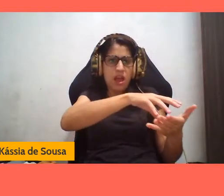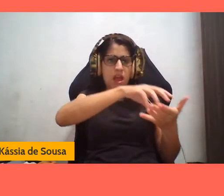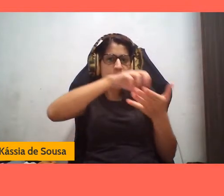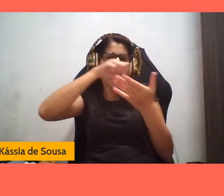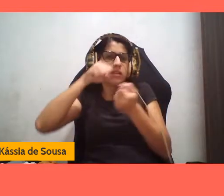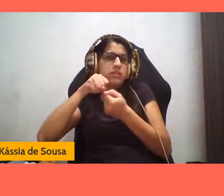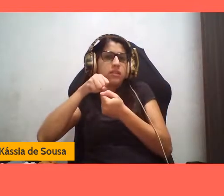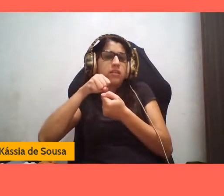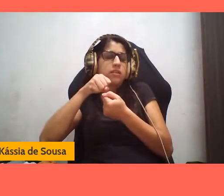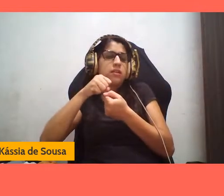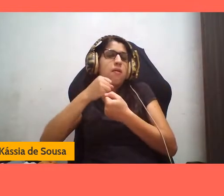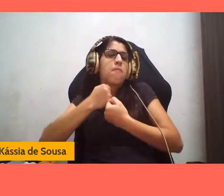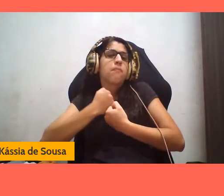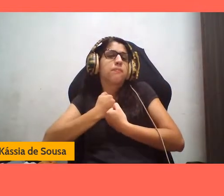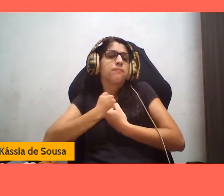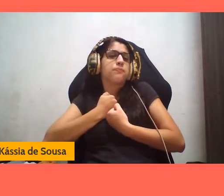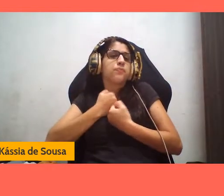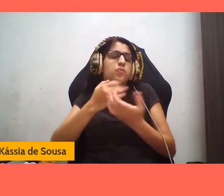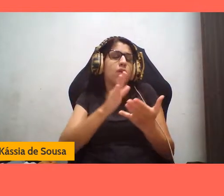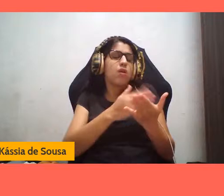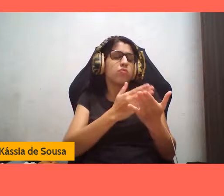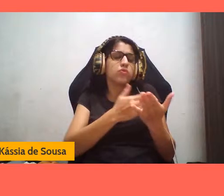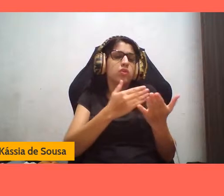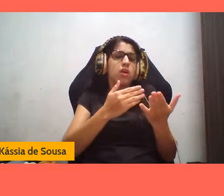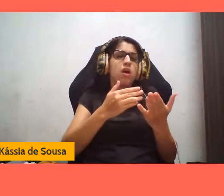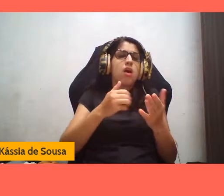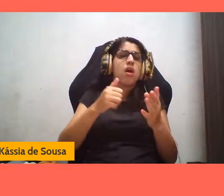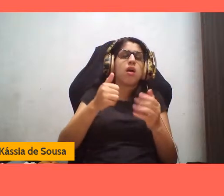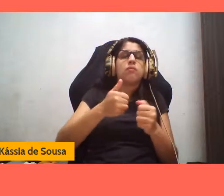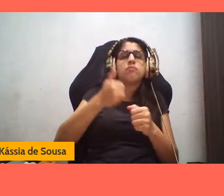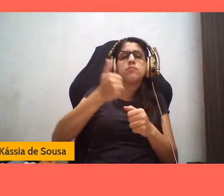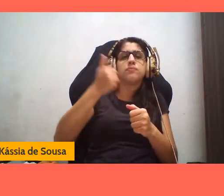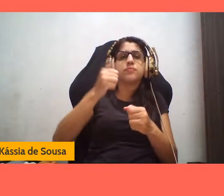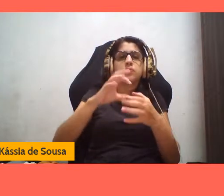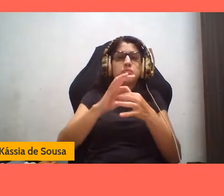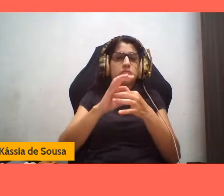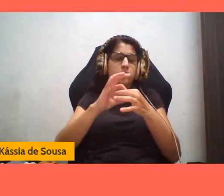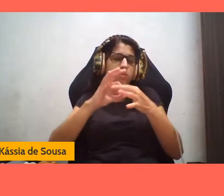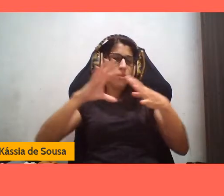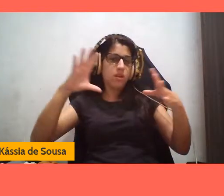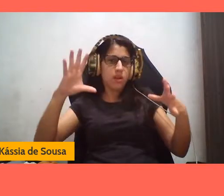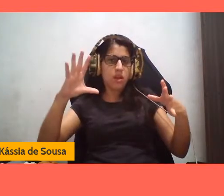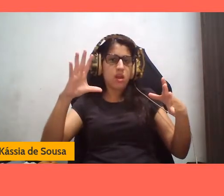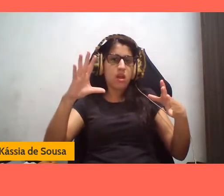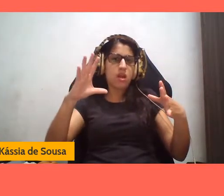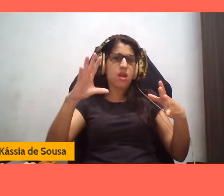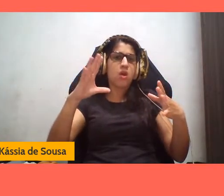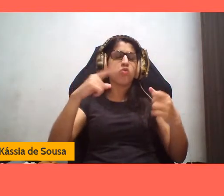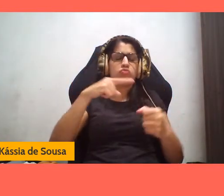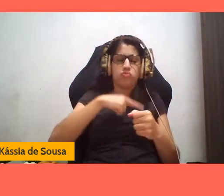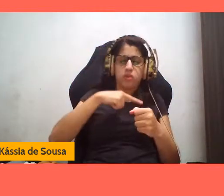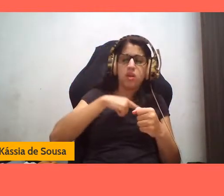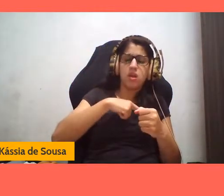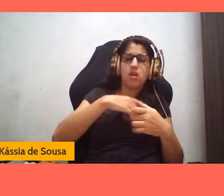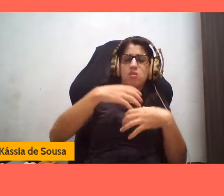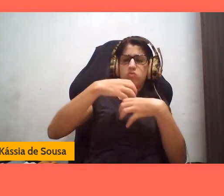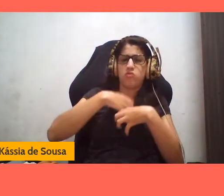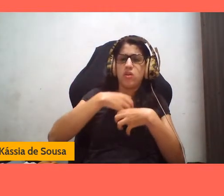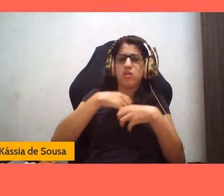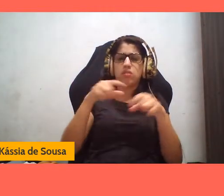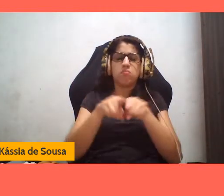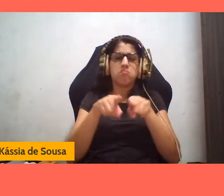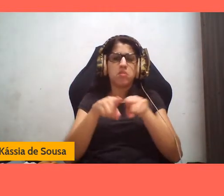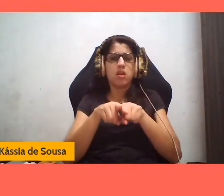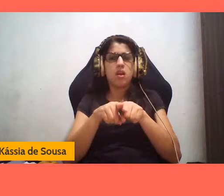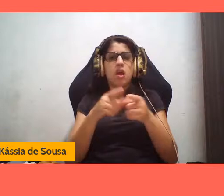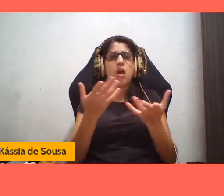importantes. Primeiro, o medo à liberdade. Ter ou ser é uma pergunta, não é